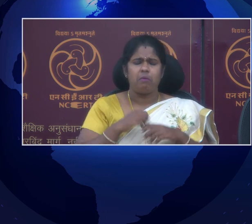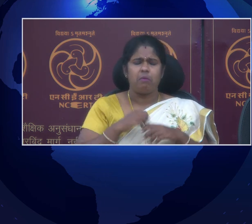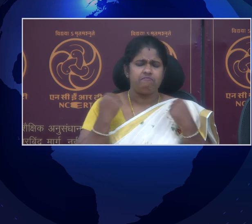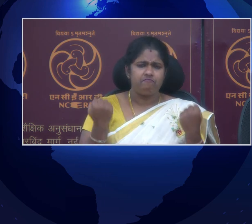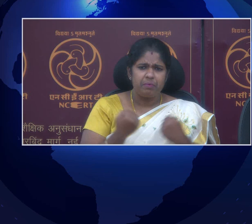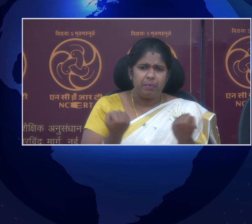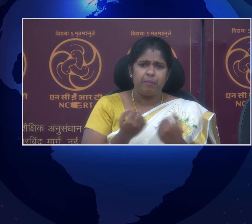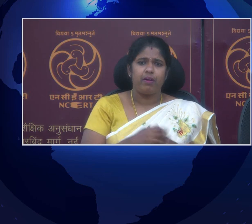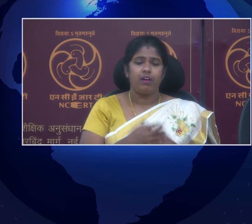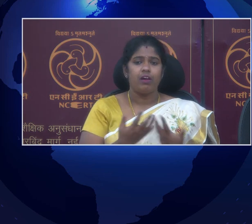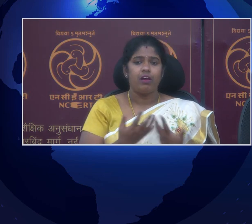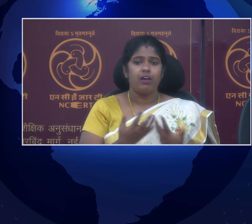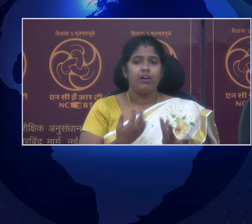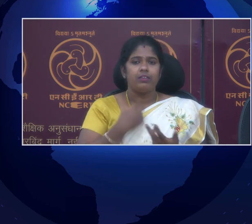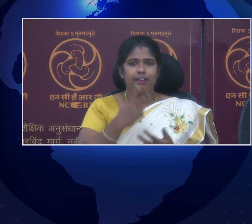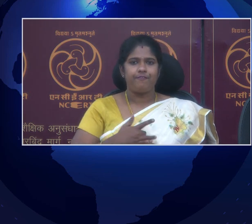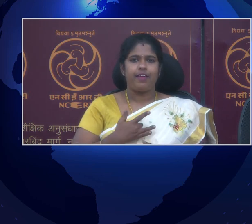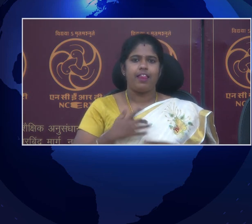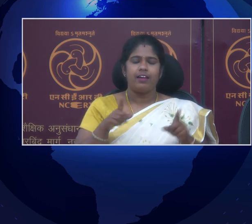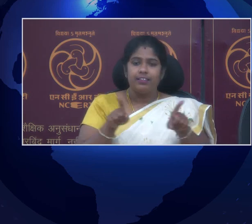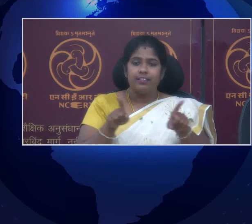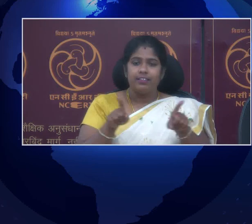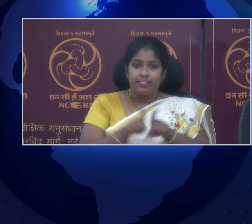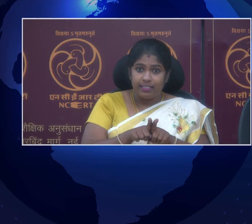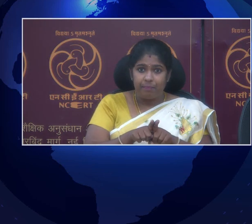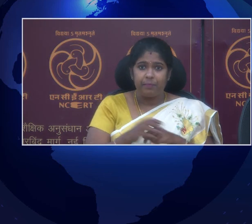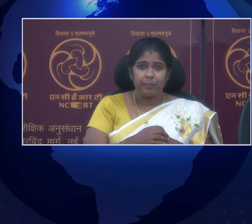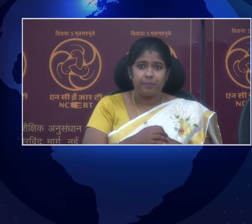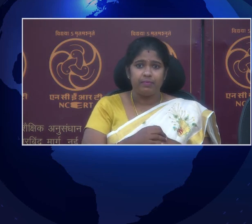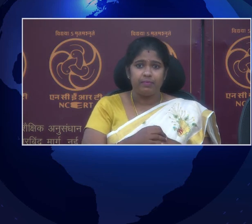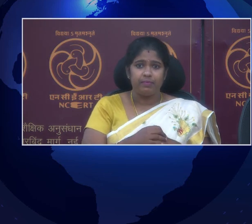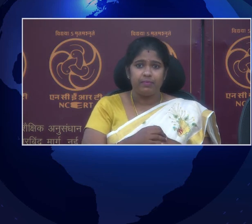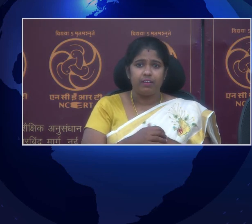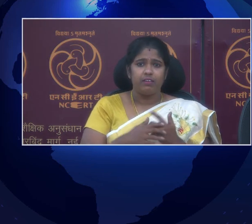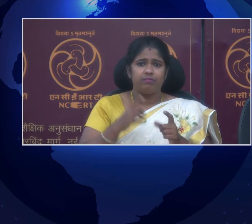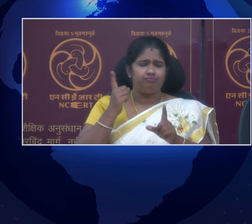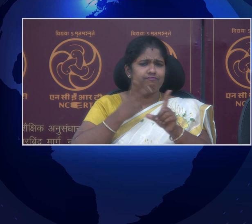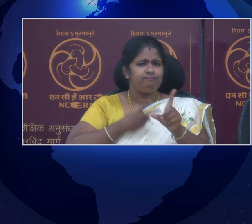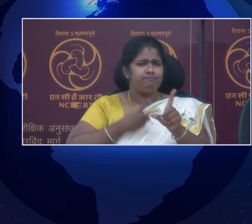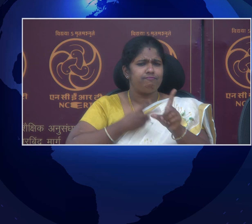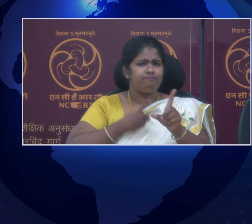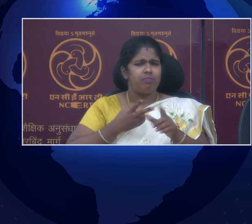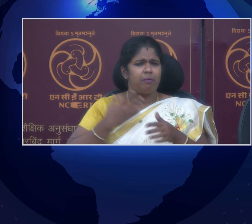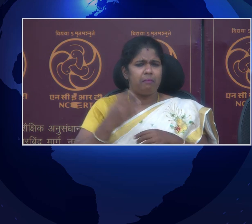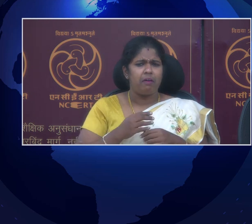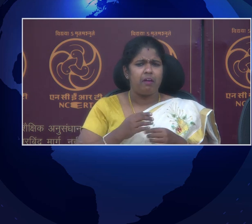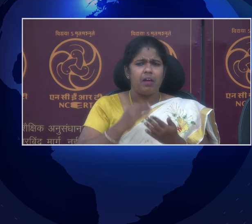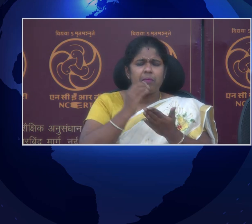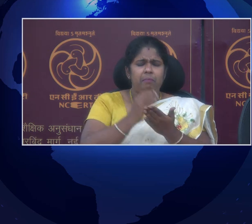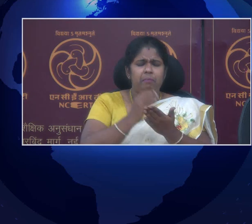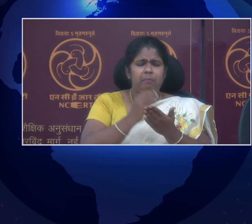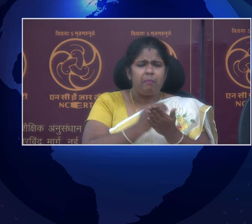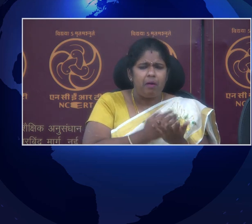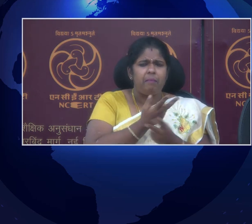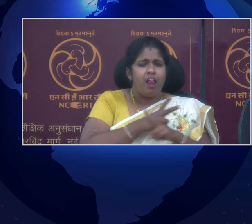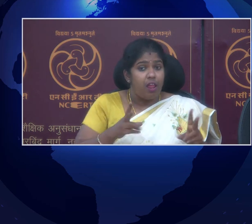देखें तो मुझे नहीं लगता है जितना विगत पिछले 1-2 वर्षों में जितना भारतीय सांकेतिक भाषा में कार्य हुआ है, या जितनी सरकार